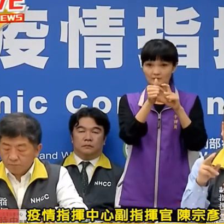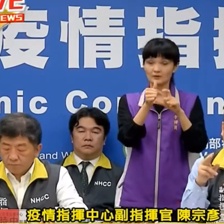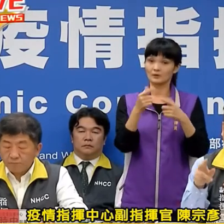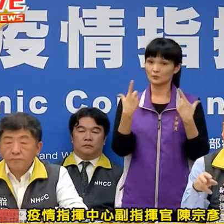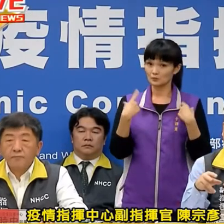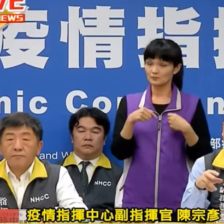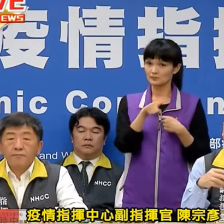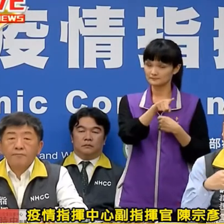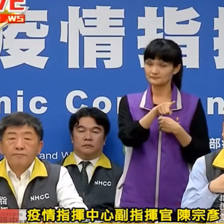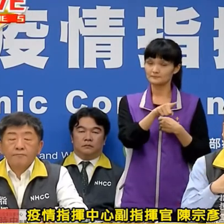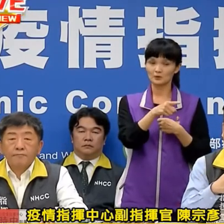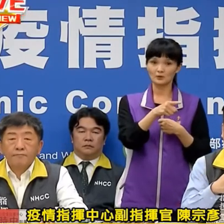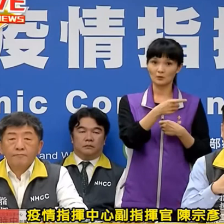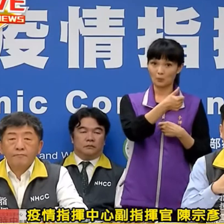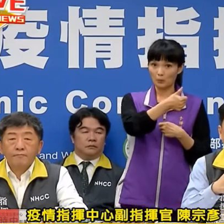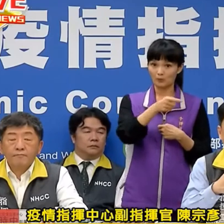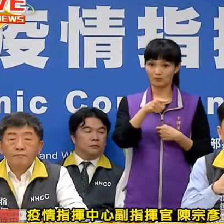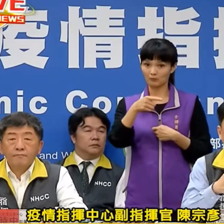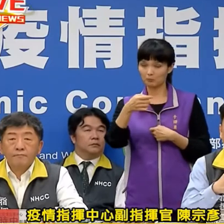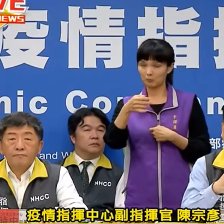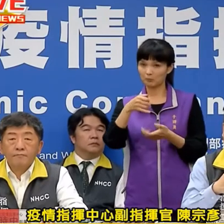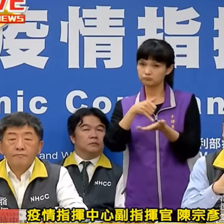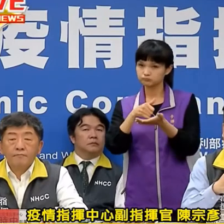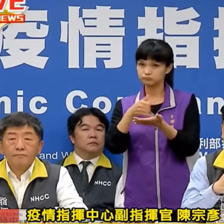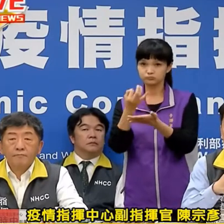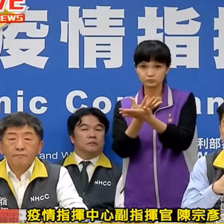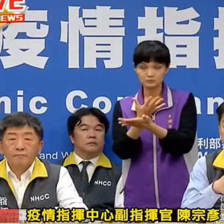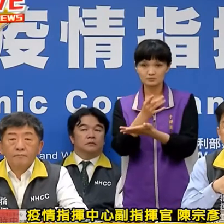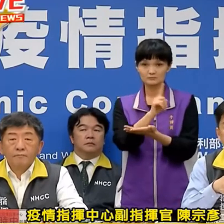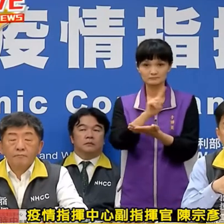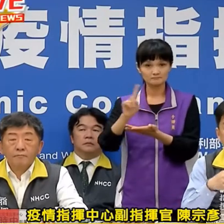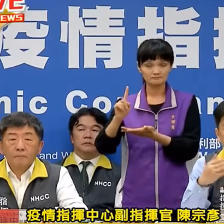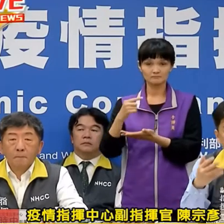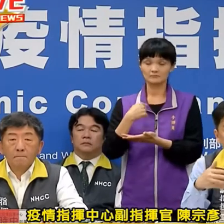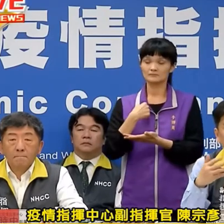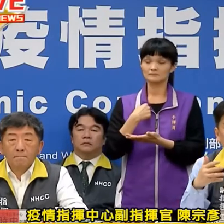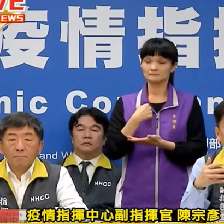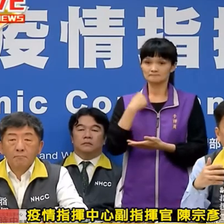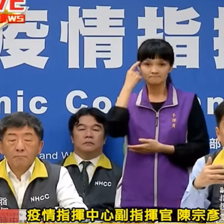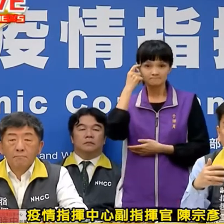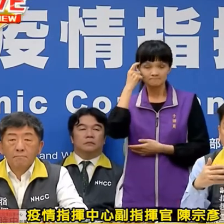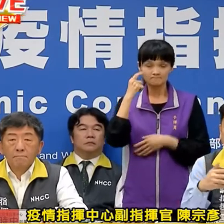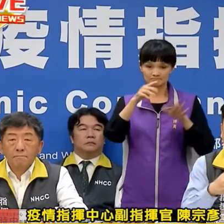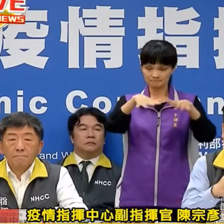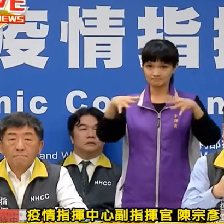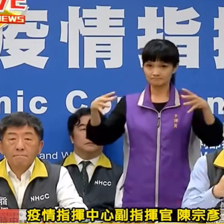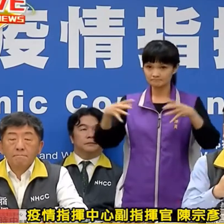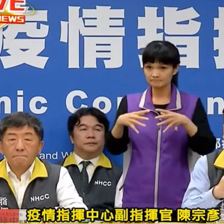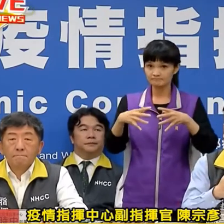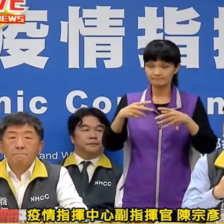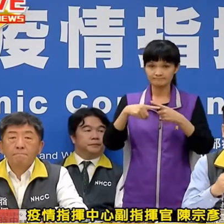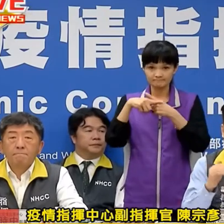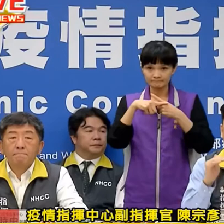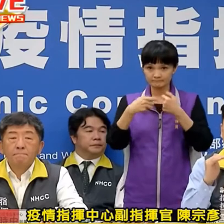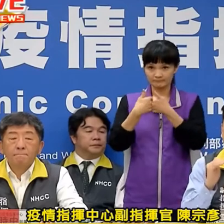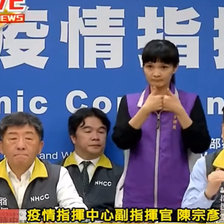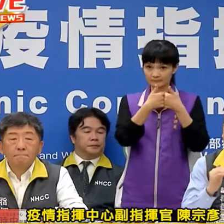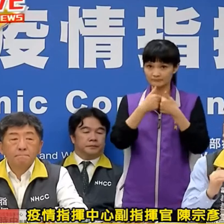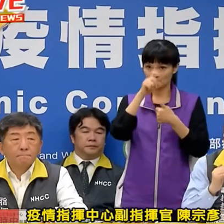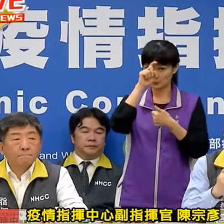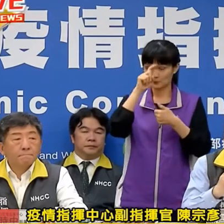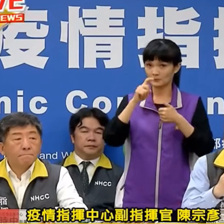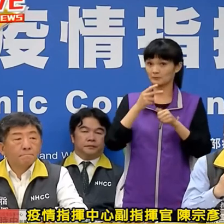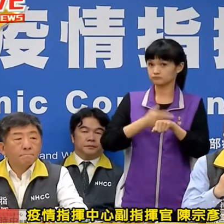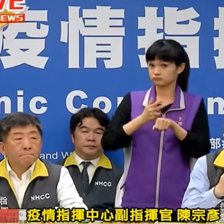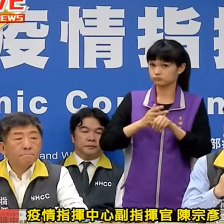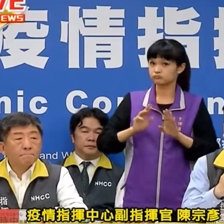我们也已经治安处也已经在找了5家电信业者来想办法，再来看能不能再提升。不过